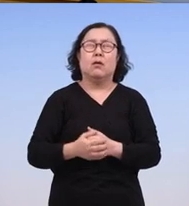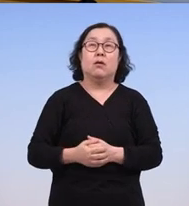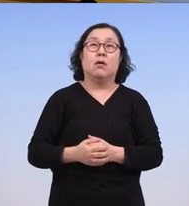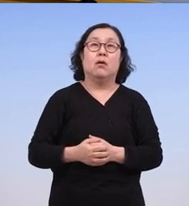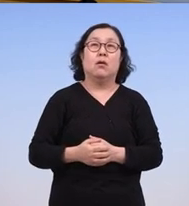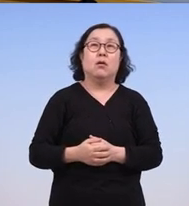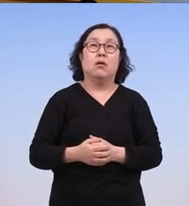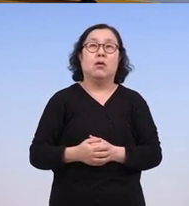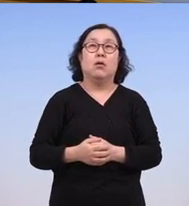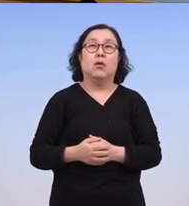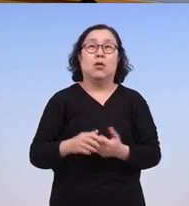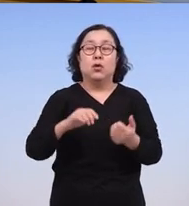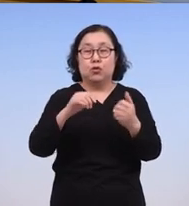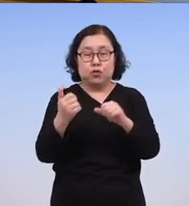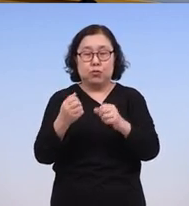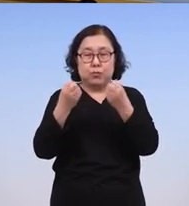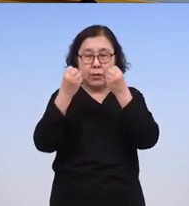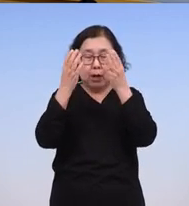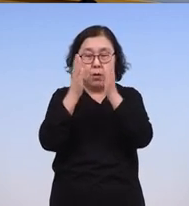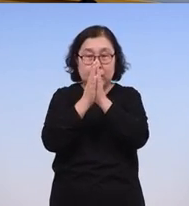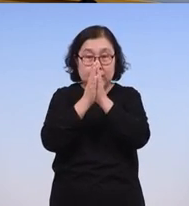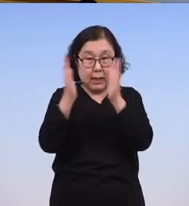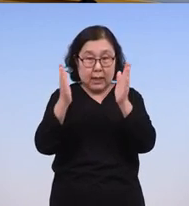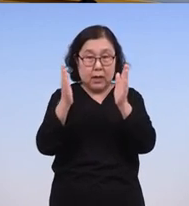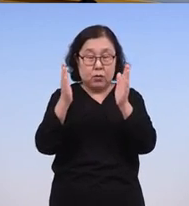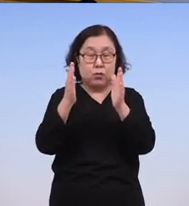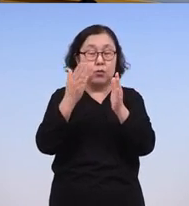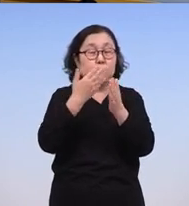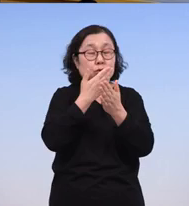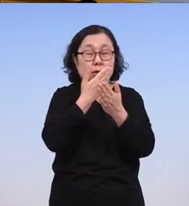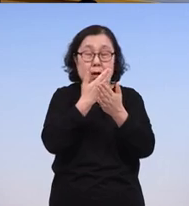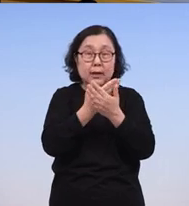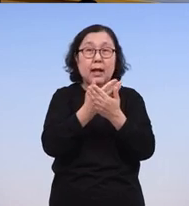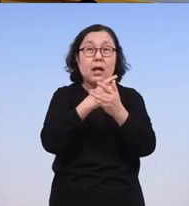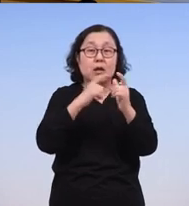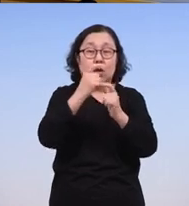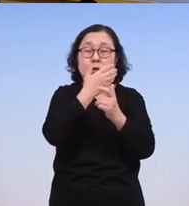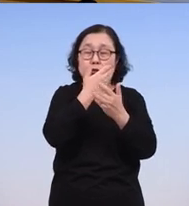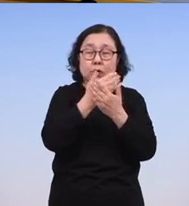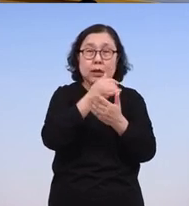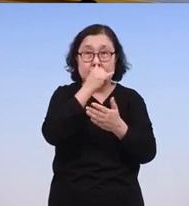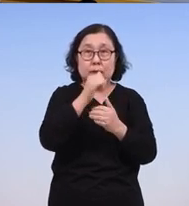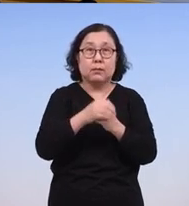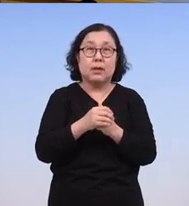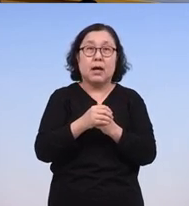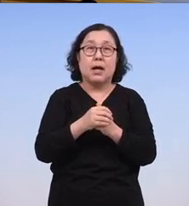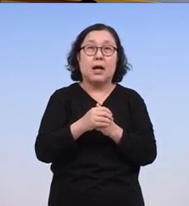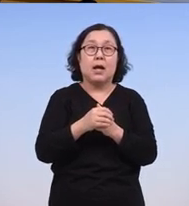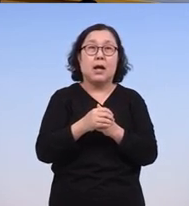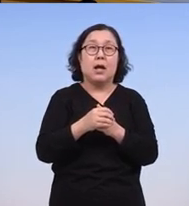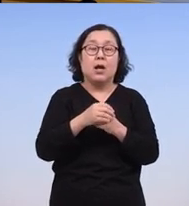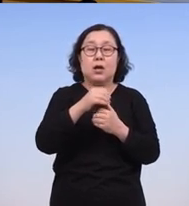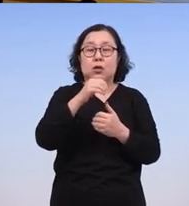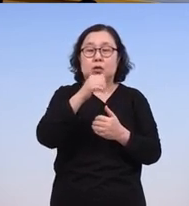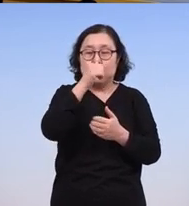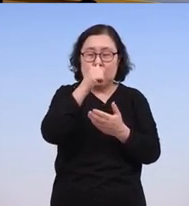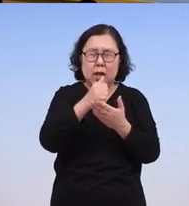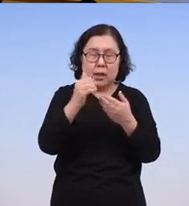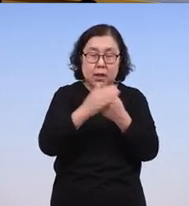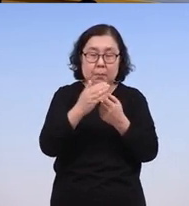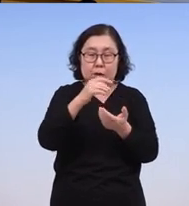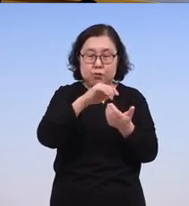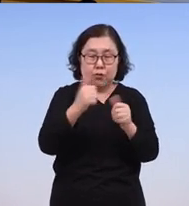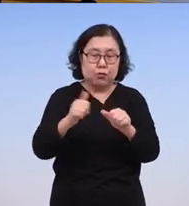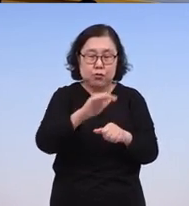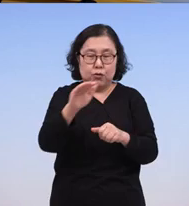그리고 또 죽으면 끝이 아니라 죽으면 새로운 시작이라는 것도 중요하지만 더 중요한 건 에베소서 2장 5절 6절, 허물로 죽은